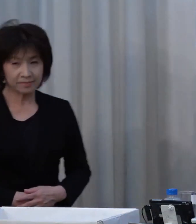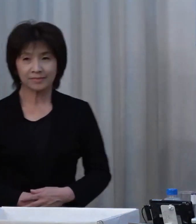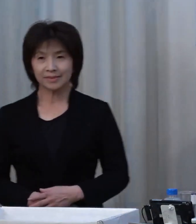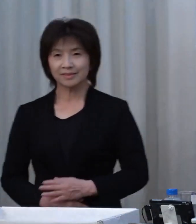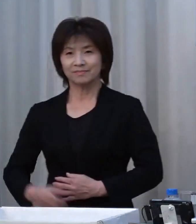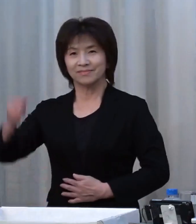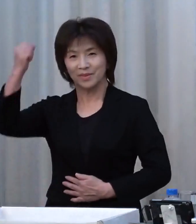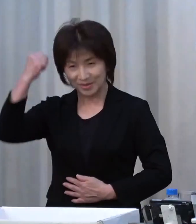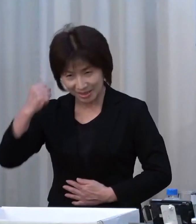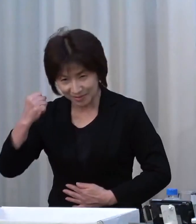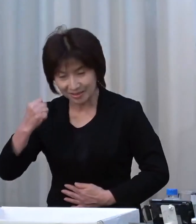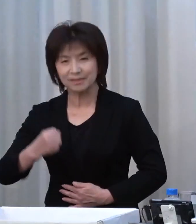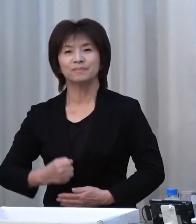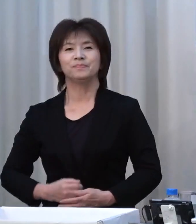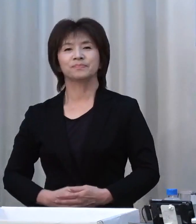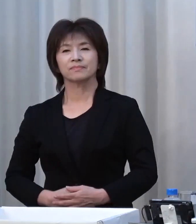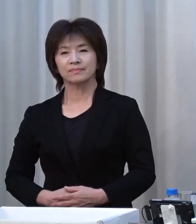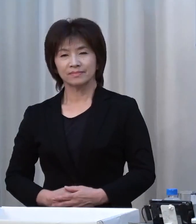ありがとうございます。